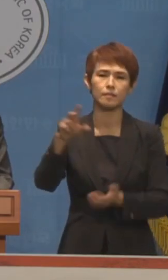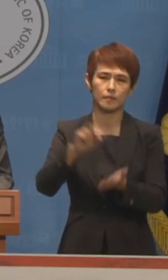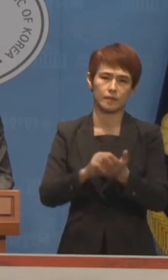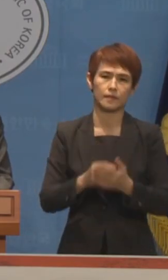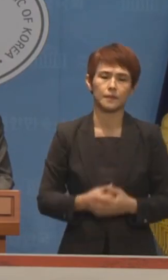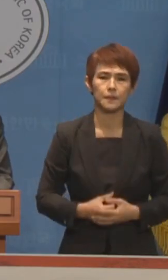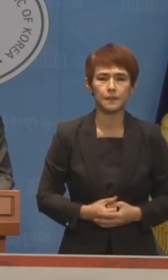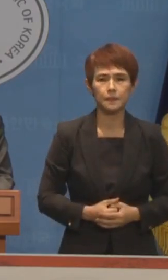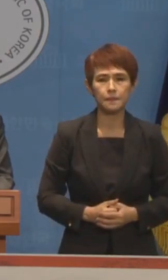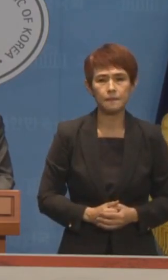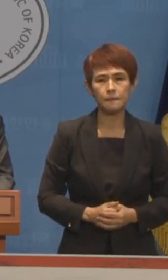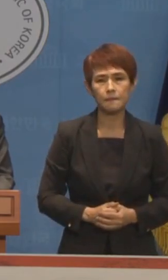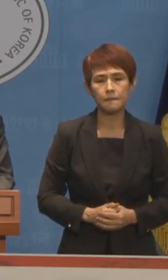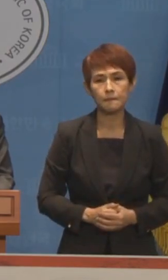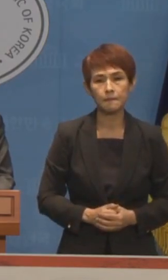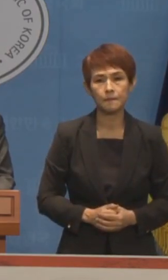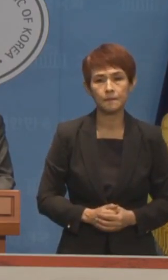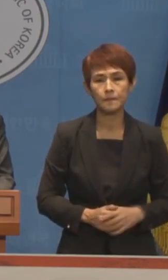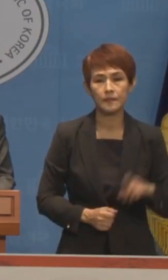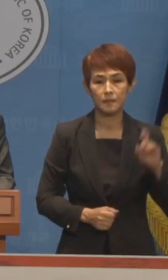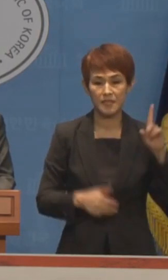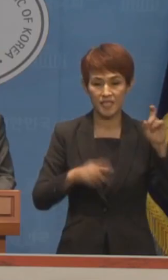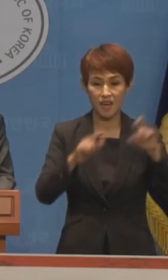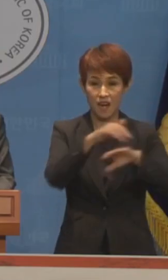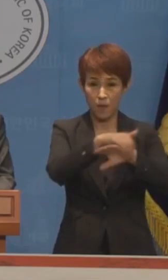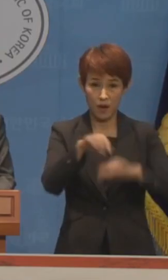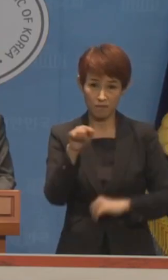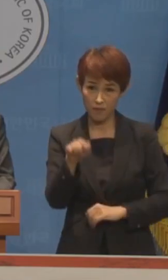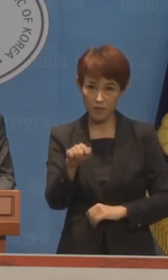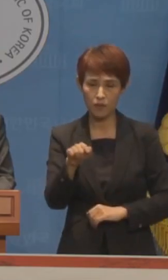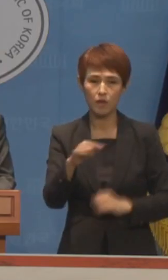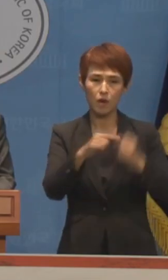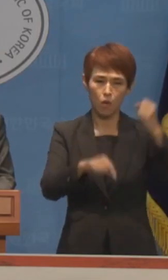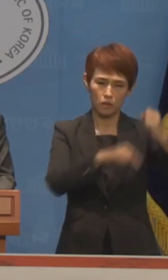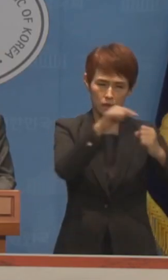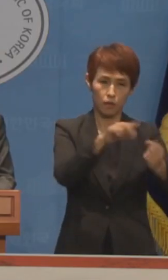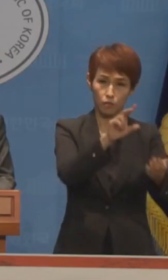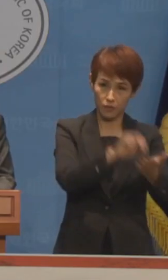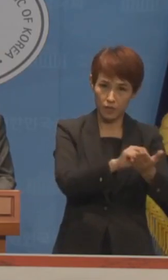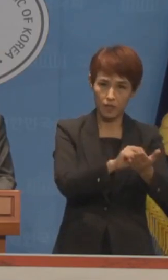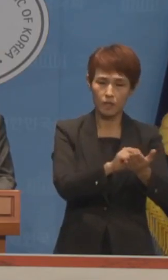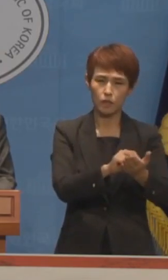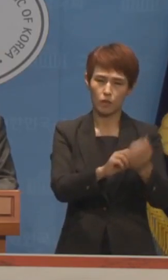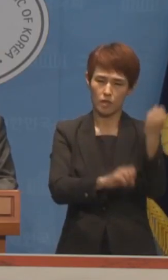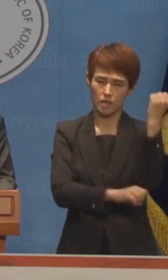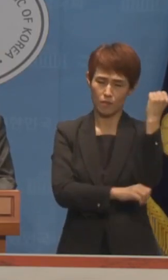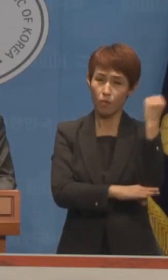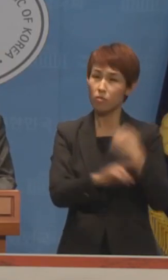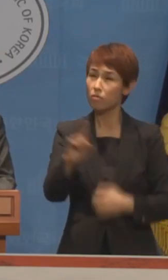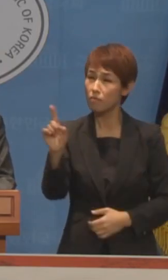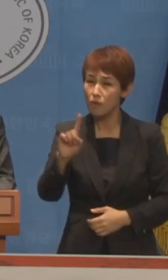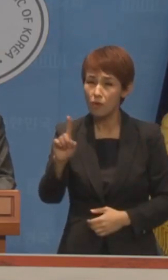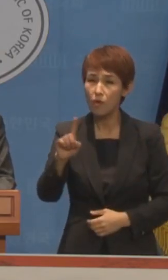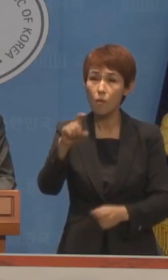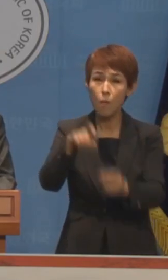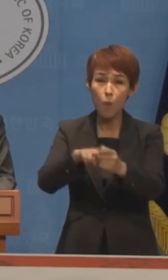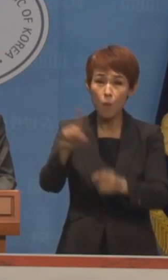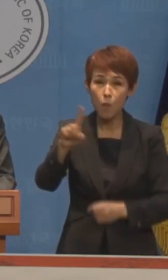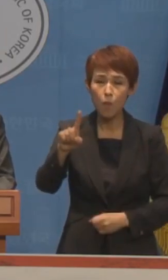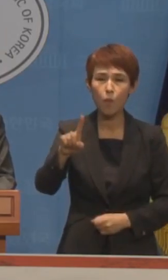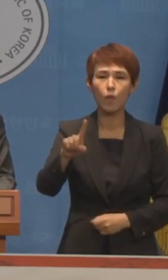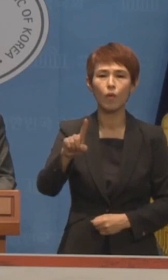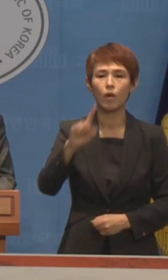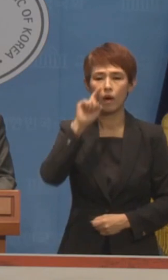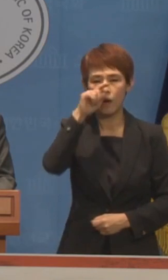있습니다. 이번 11차 정기본은 원전 편향뿐만 아니라 가장 기본적인 목표라고 할 수 있는